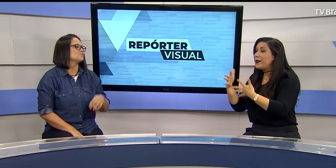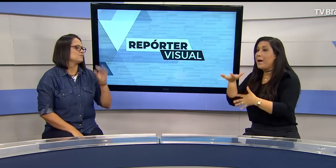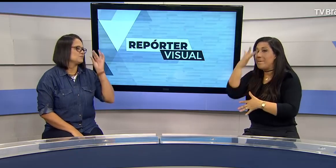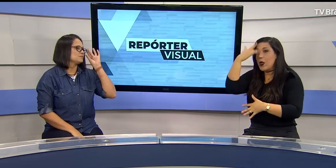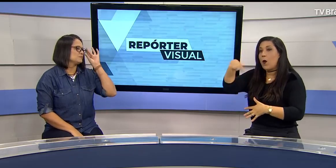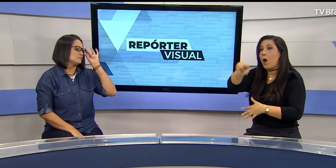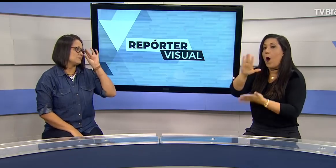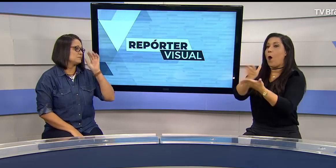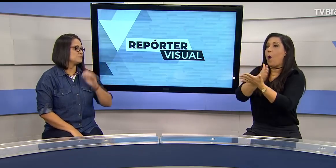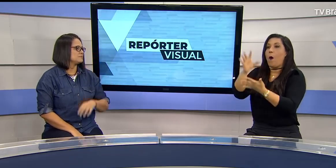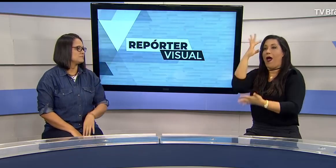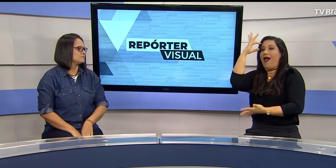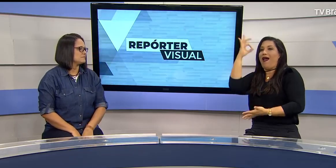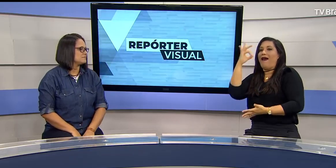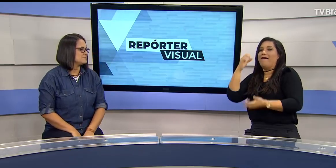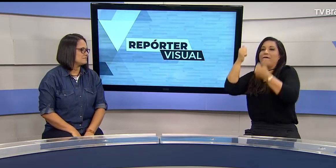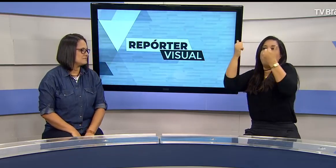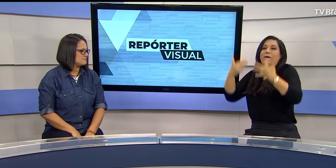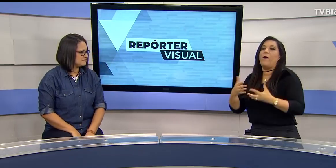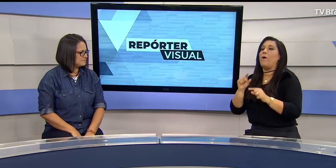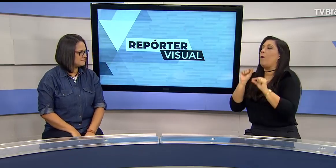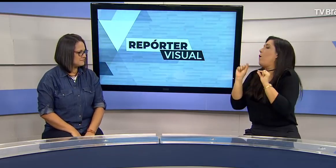Você pode falar mais sobre esse assunto?